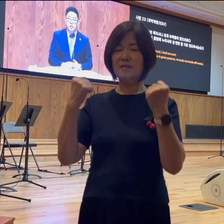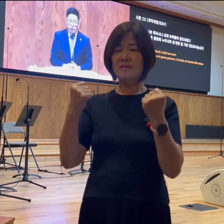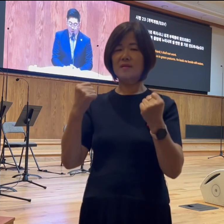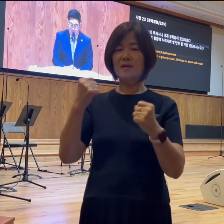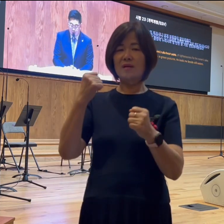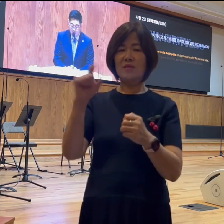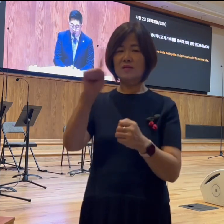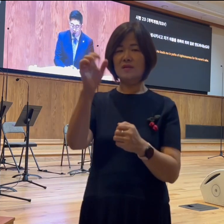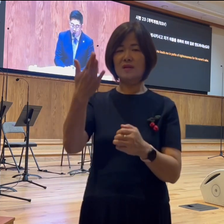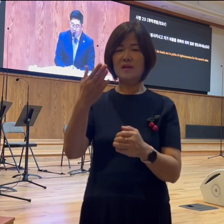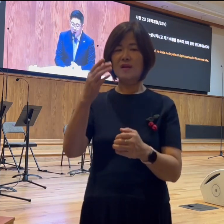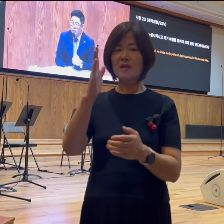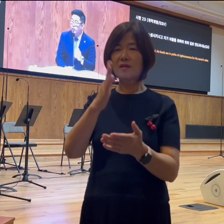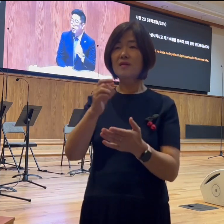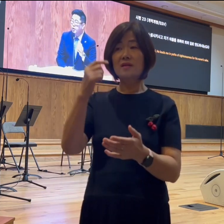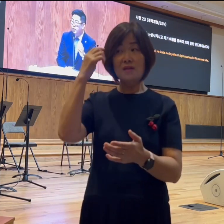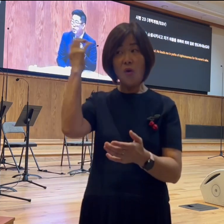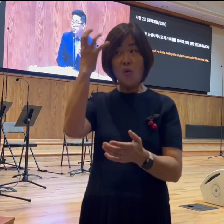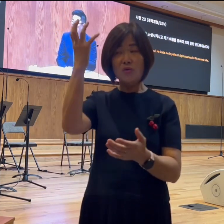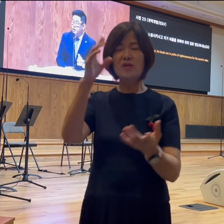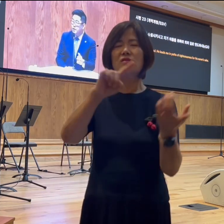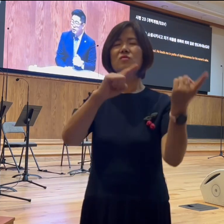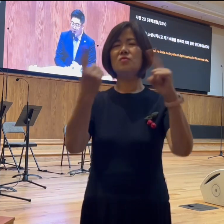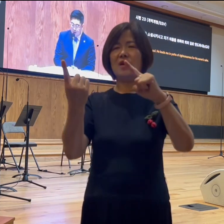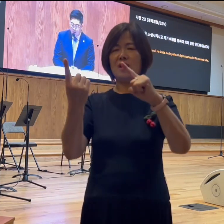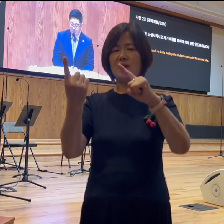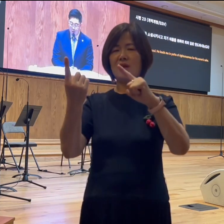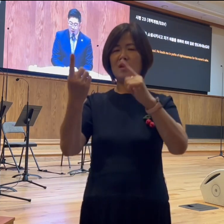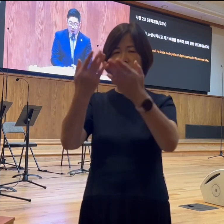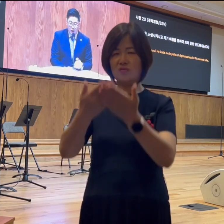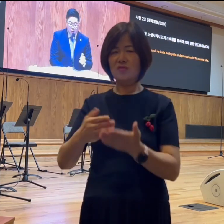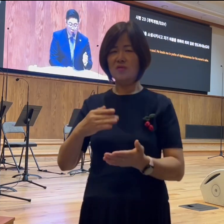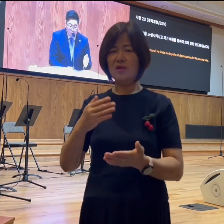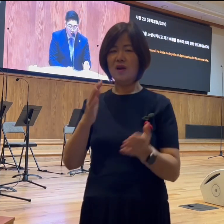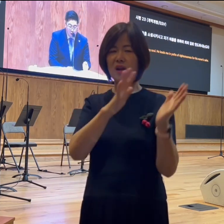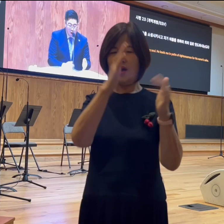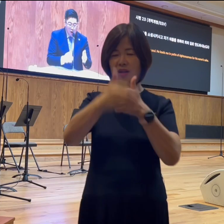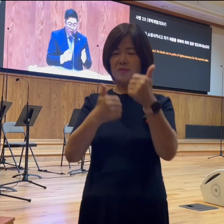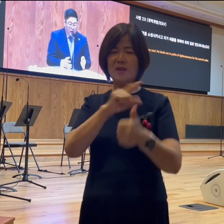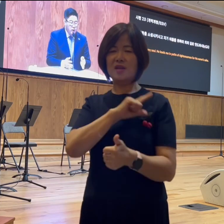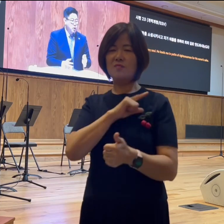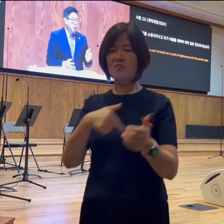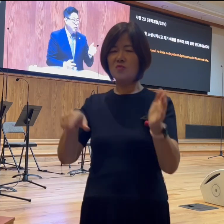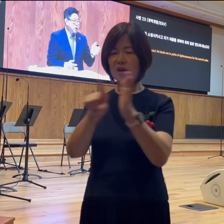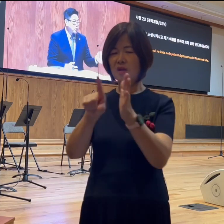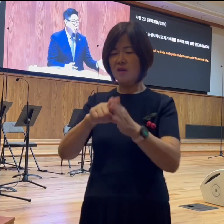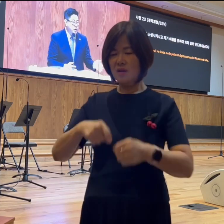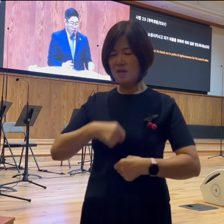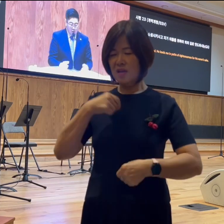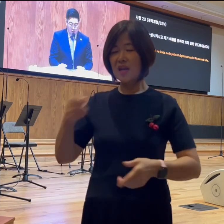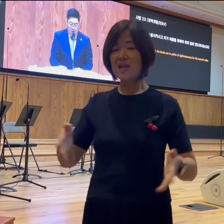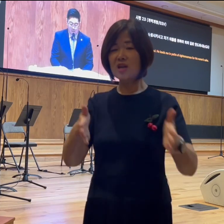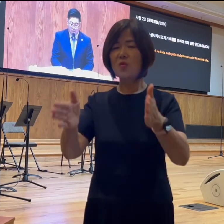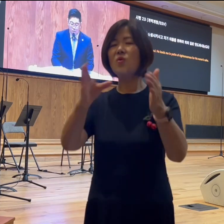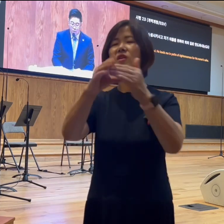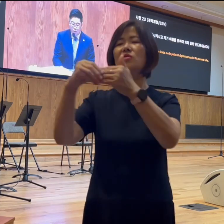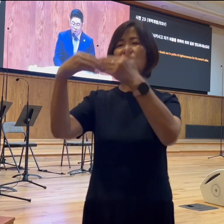하신다고요? 내 영혼을 소생시키시고 자기 이름을 위하여 의의 길로